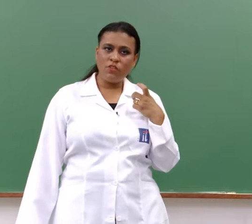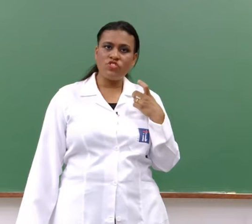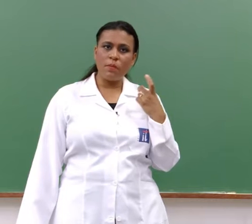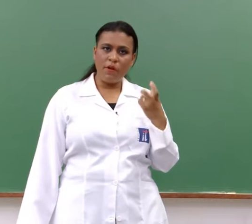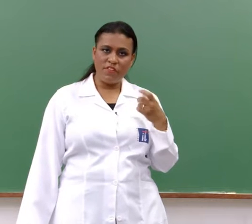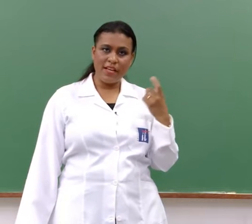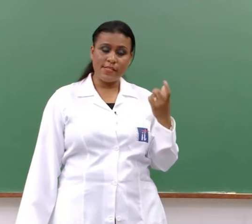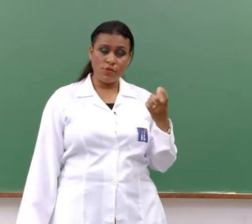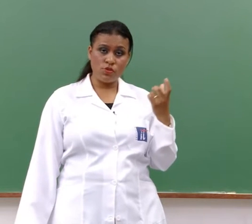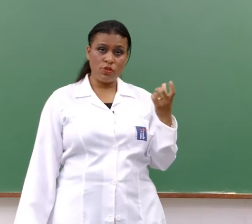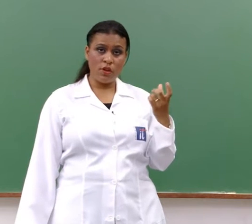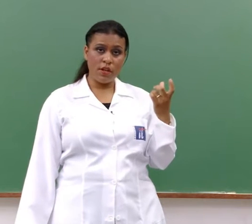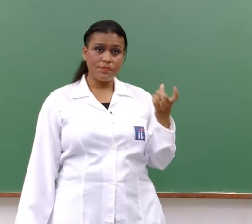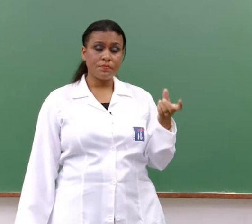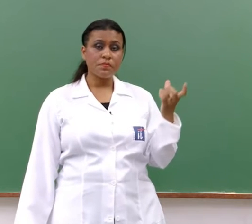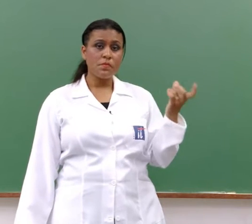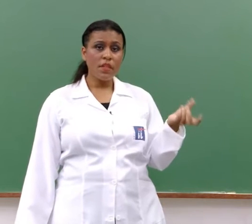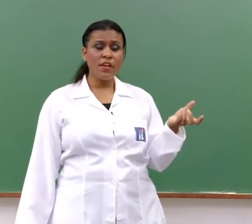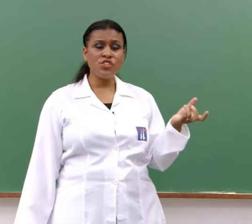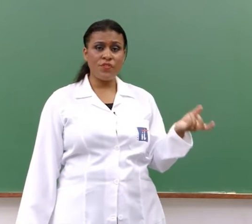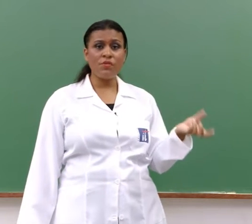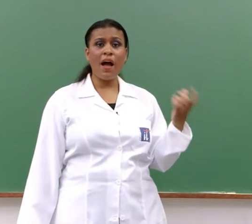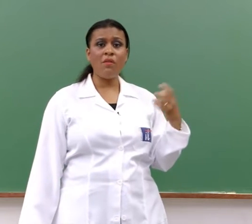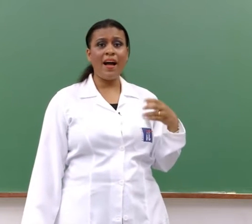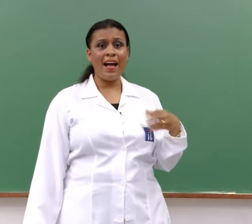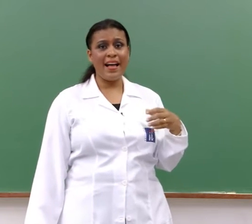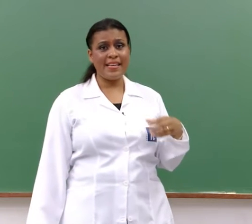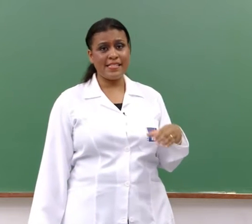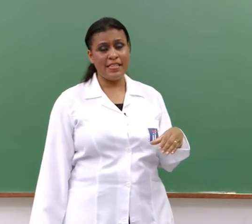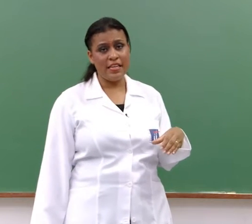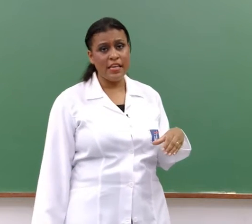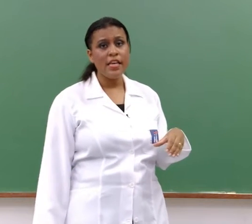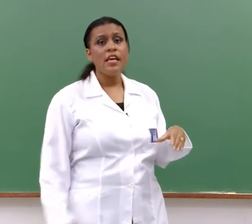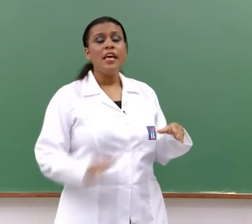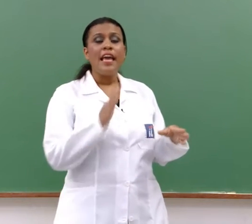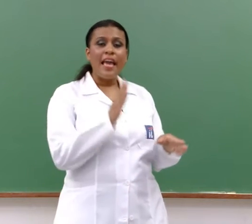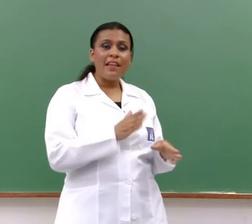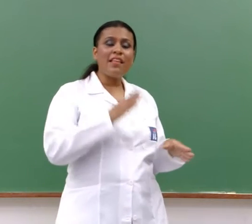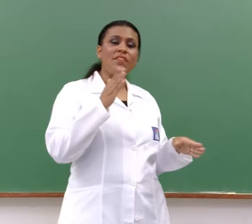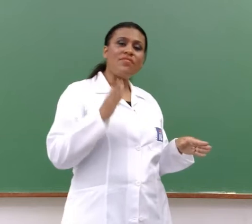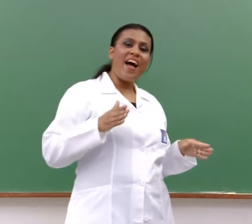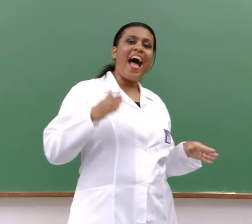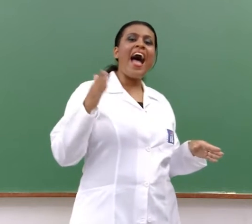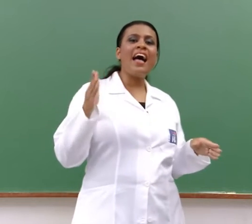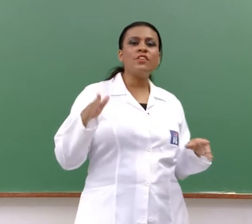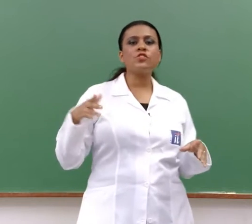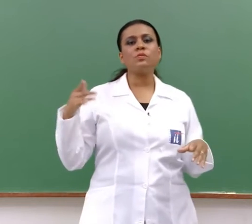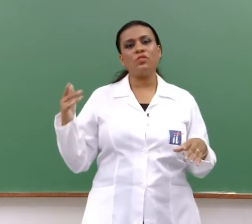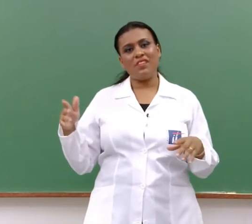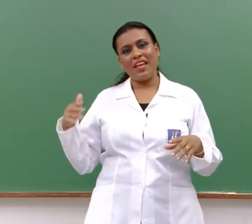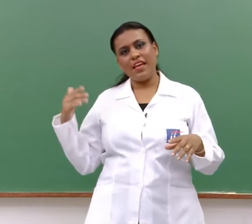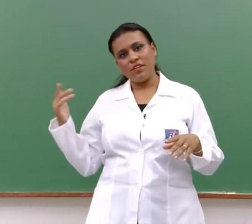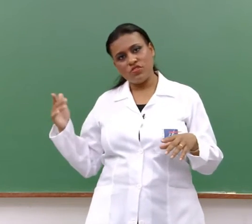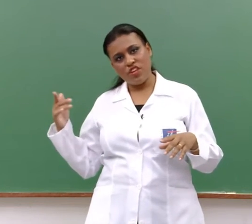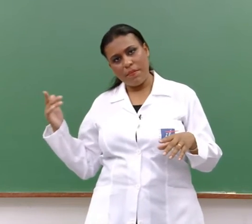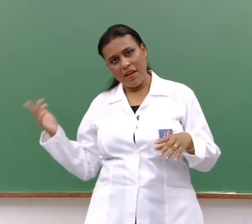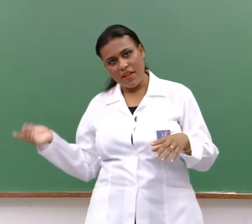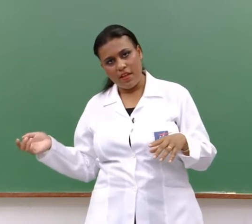de amplificação sonora individual, a ASI. Ele tem vários modelos de aparelho,